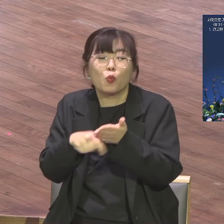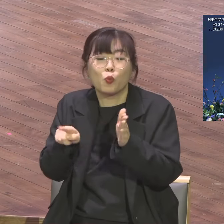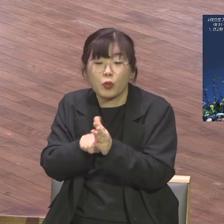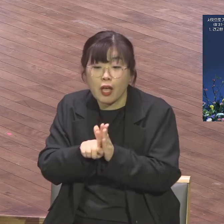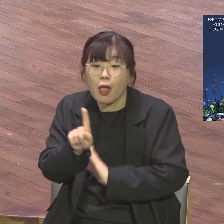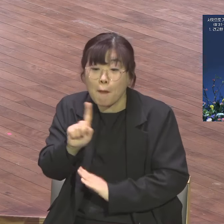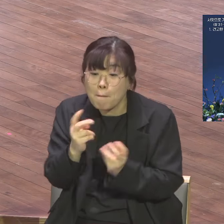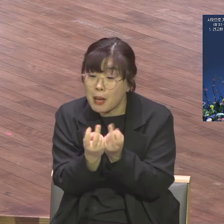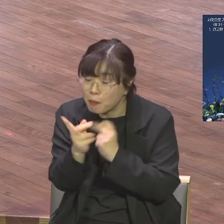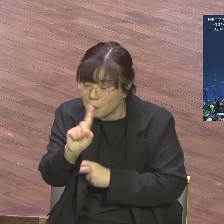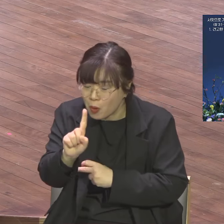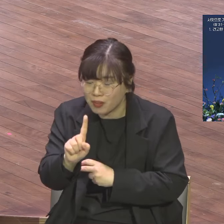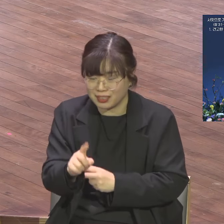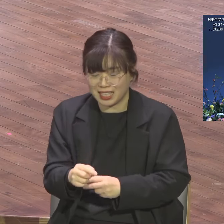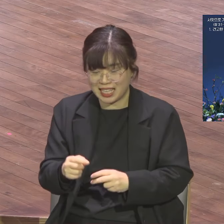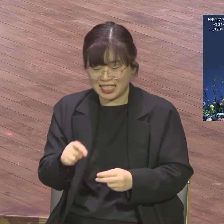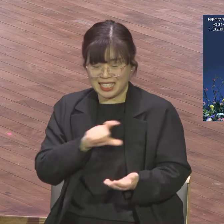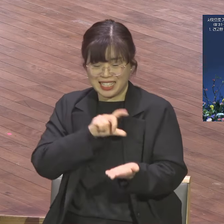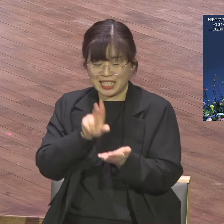그래도 못해요.